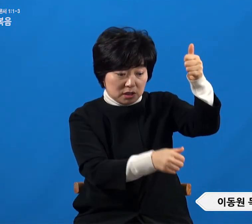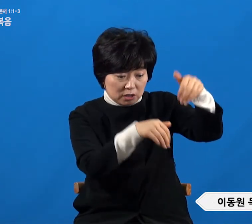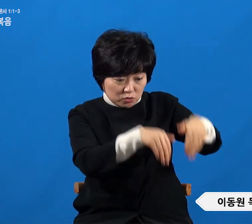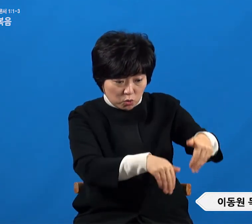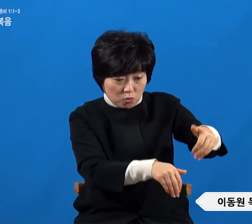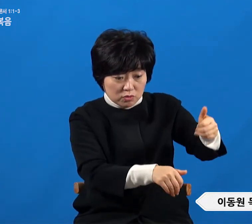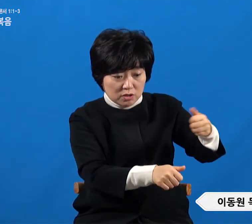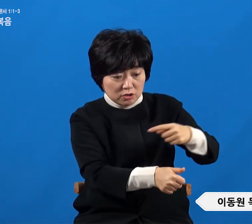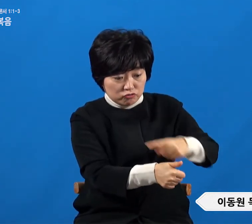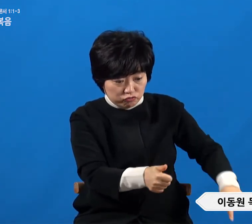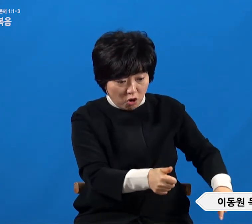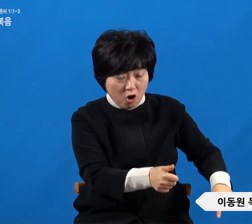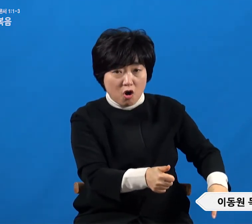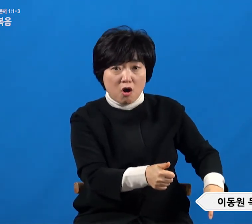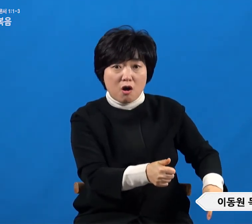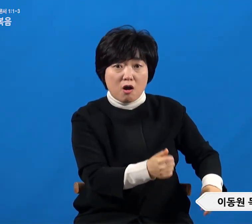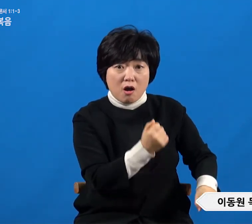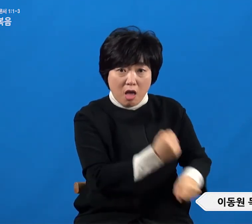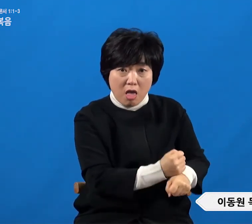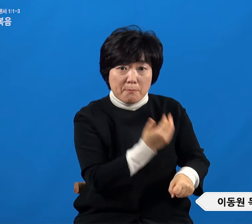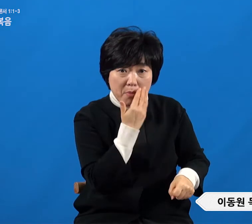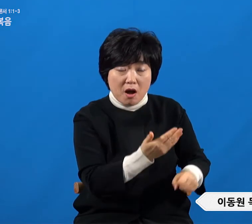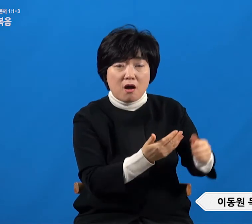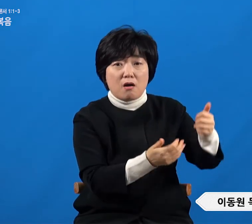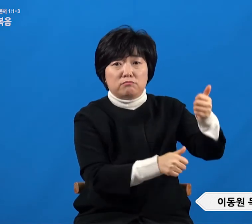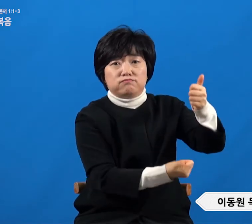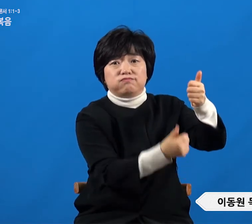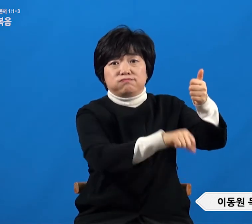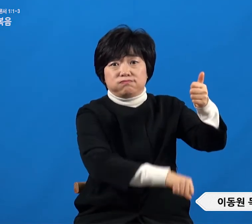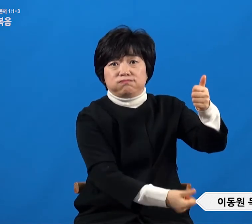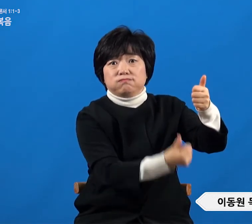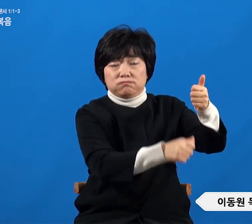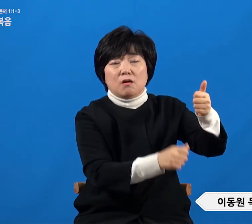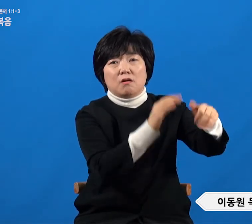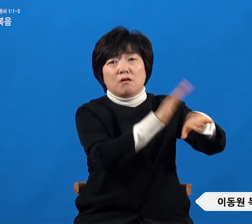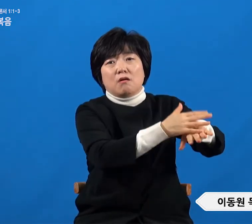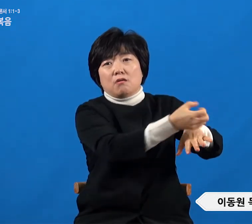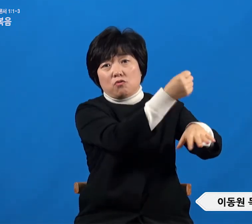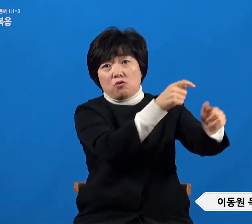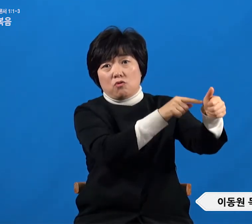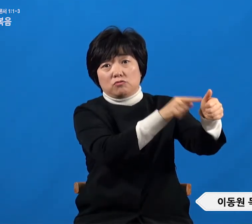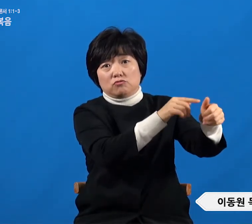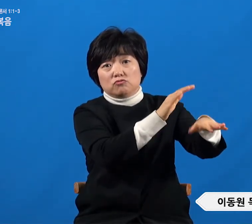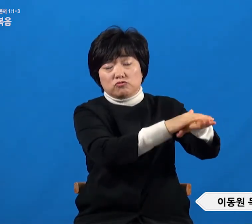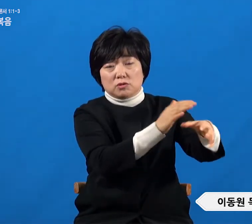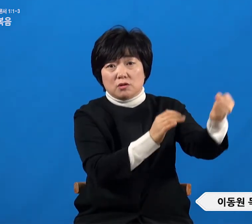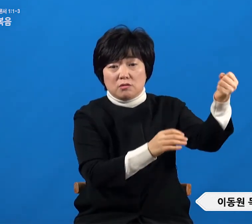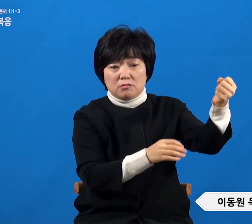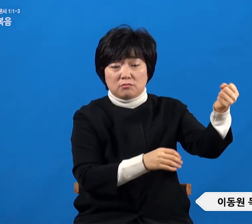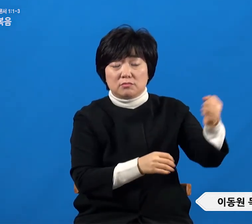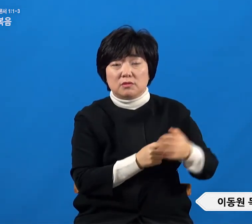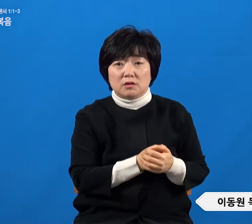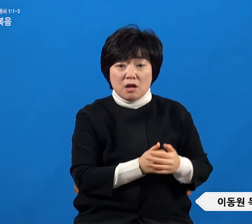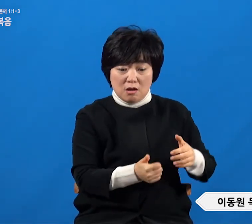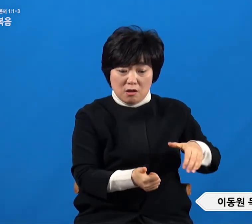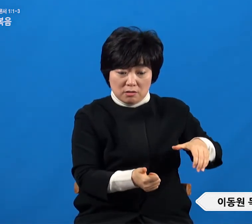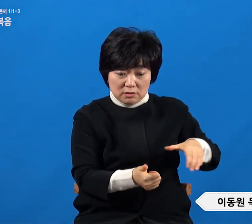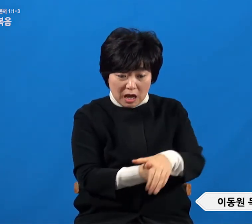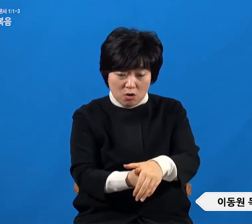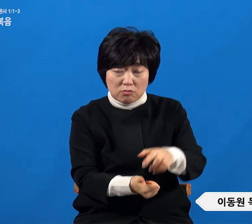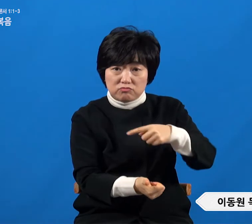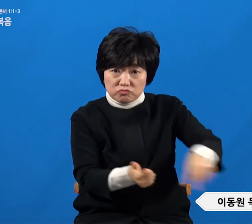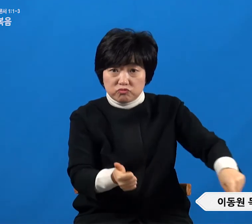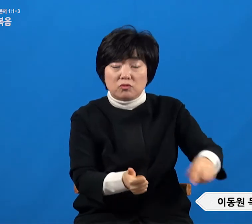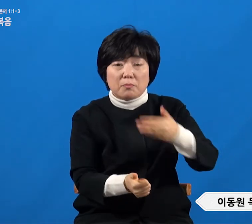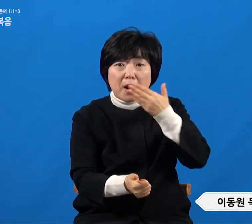정도 주인에게 피해를 입히고 도망가면 사형해도 아무런 법적인 문제가 없습니다. 그러나 그를